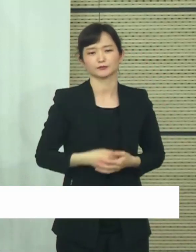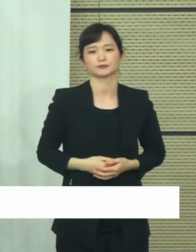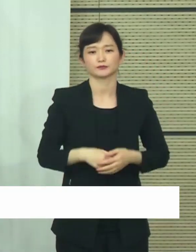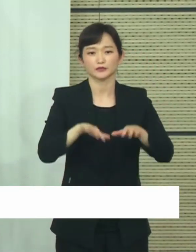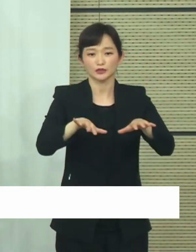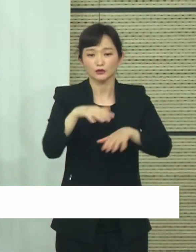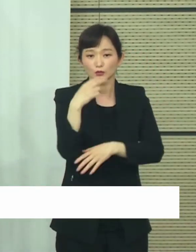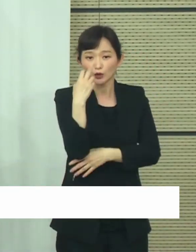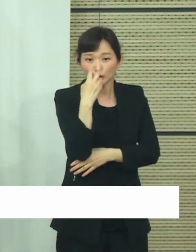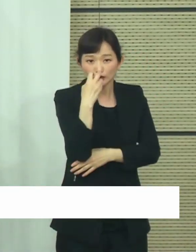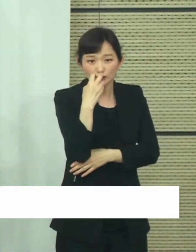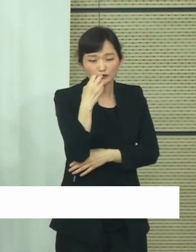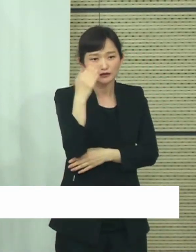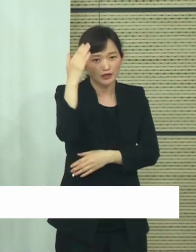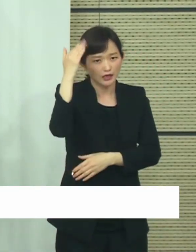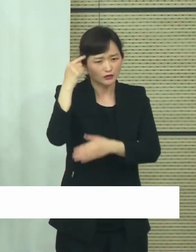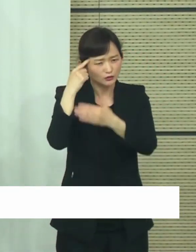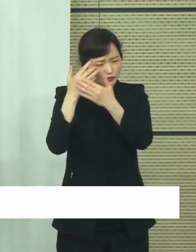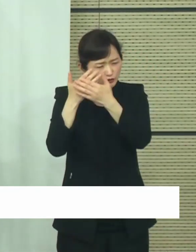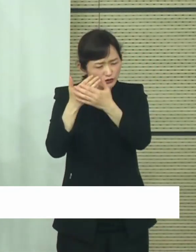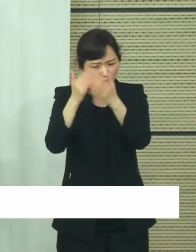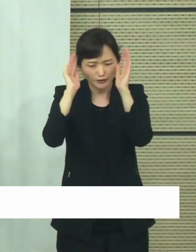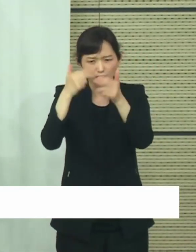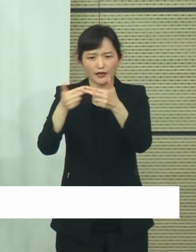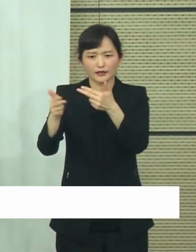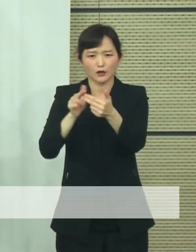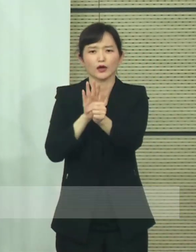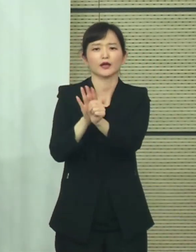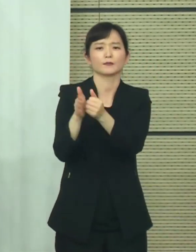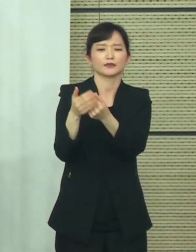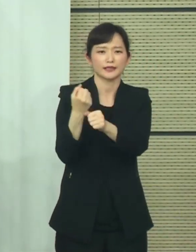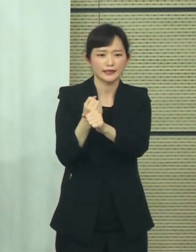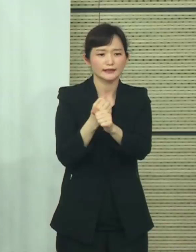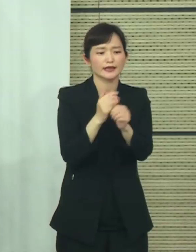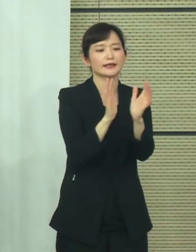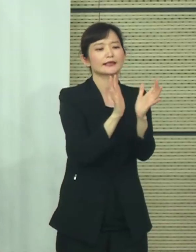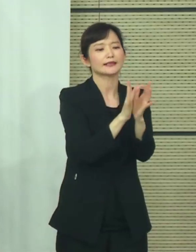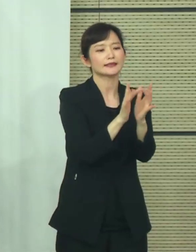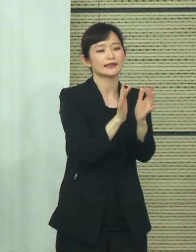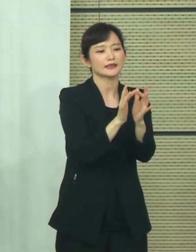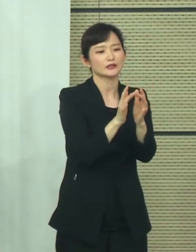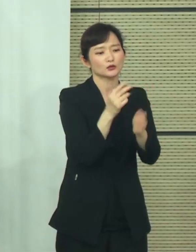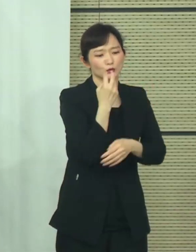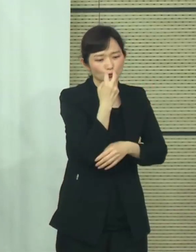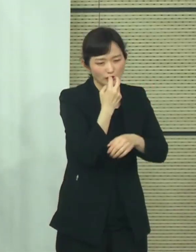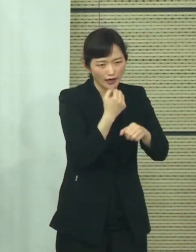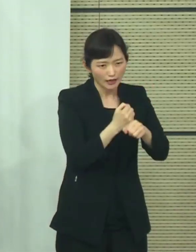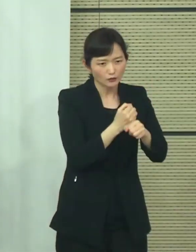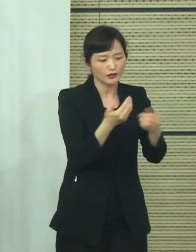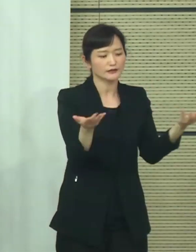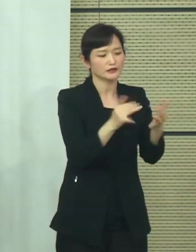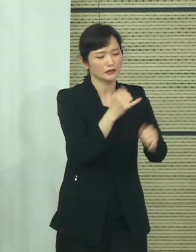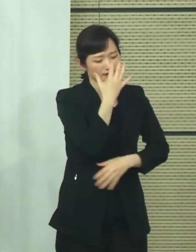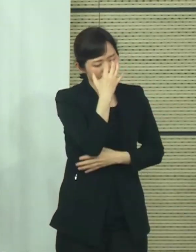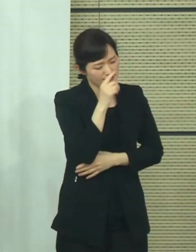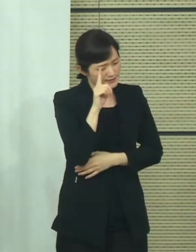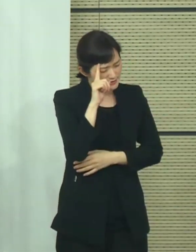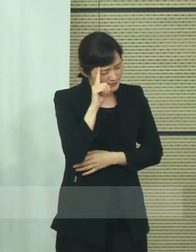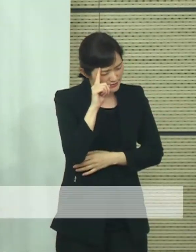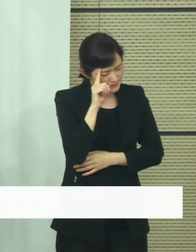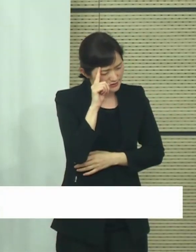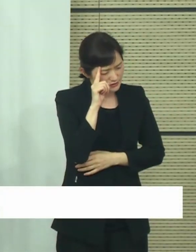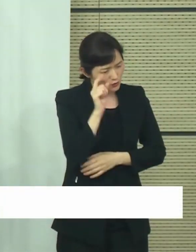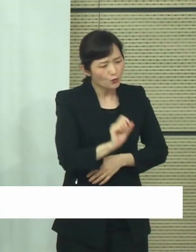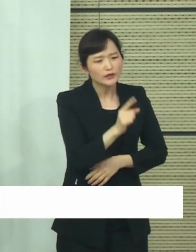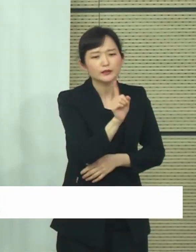이번 조사는 한국 프라우 마 스트레스 학교 와 협력하여 온라인으로 이루어지며 직원들의 우울 스트레스 정도와